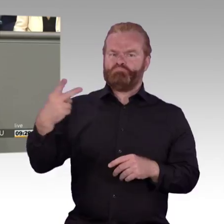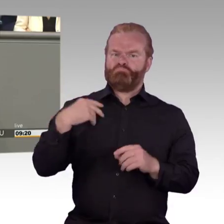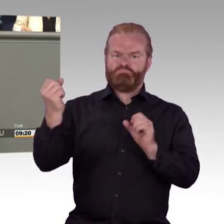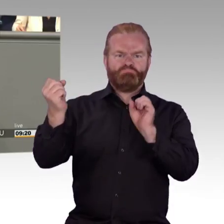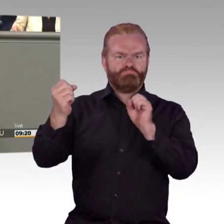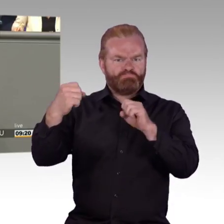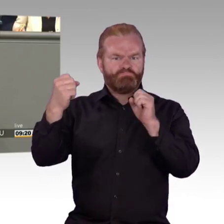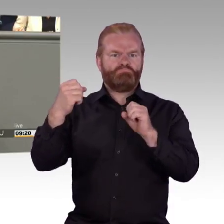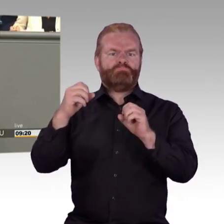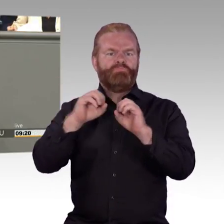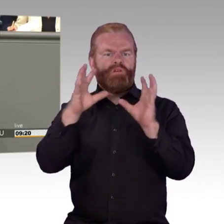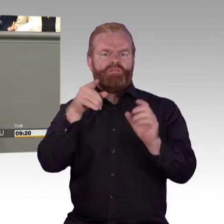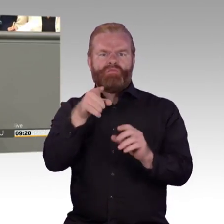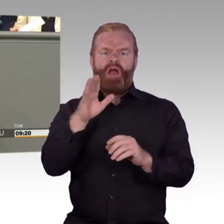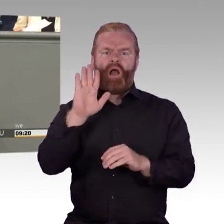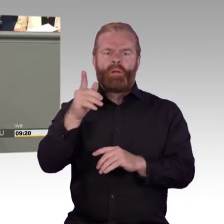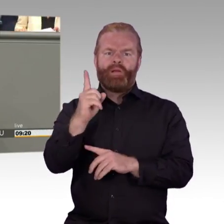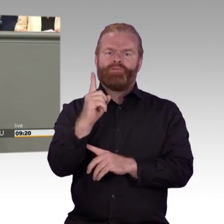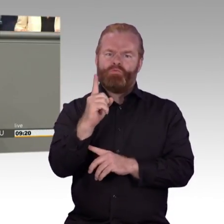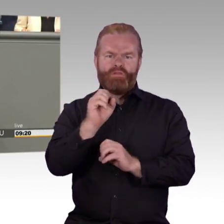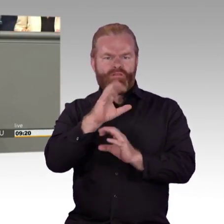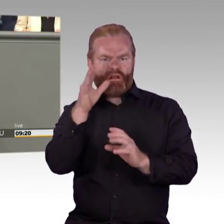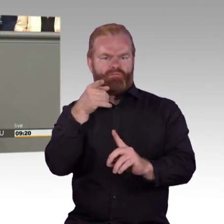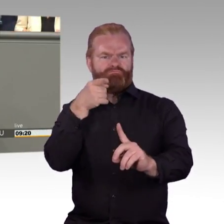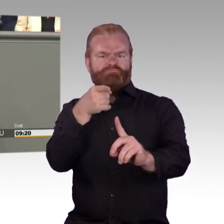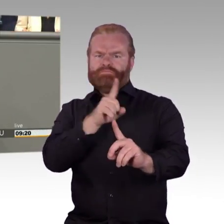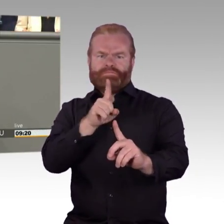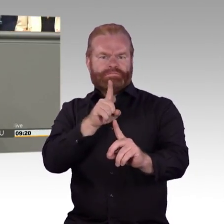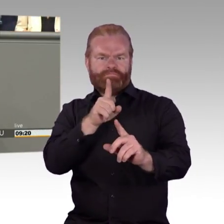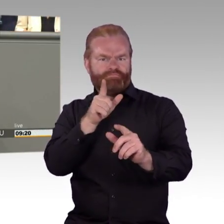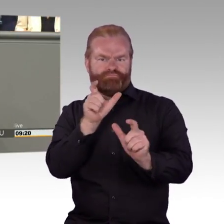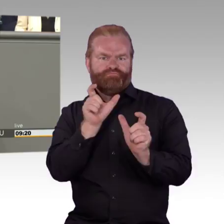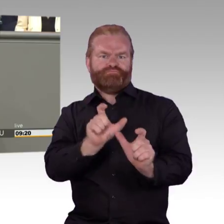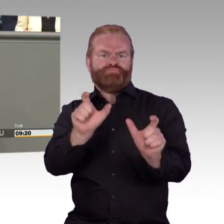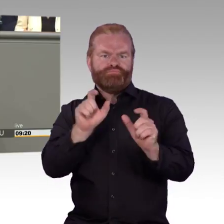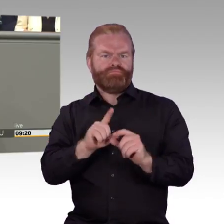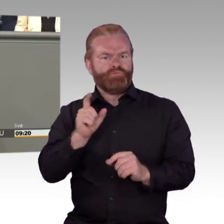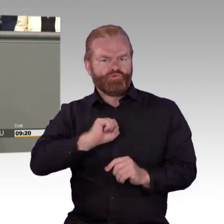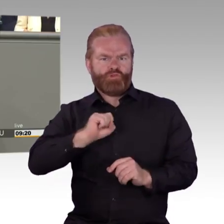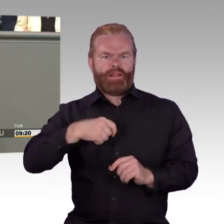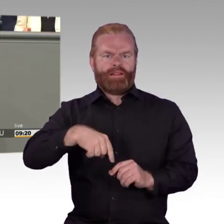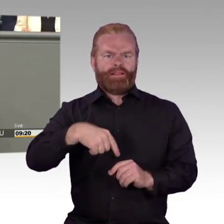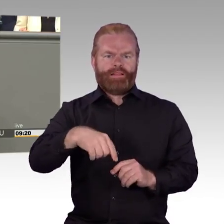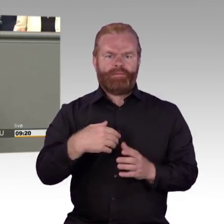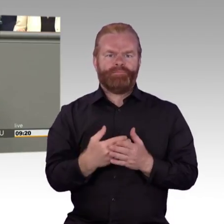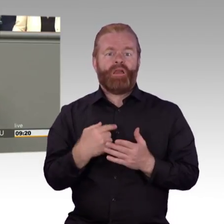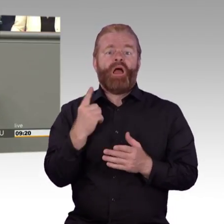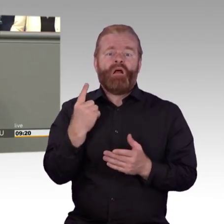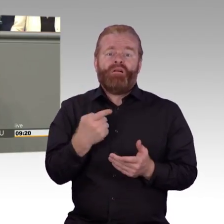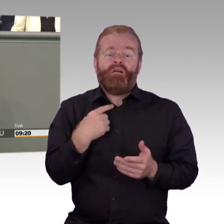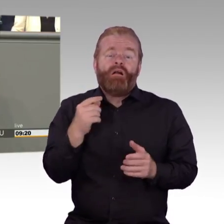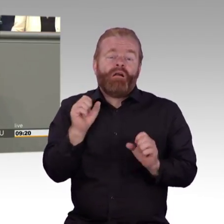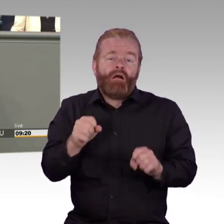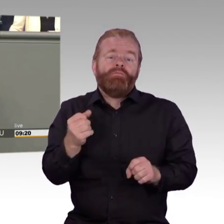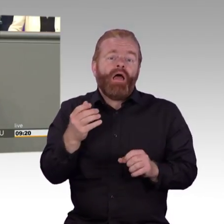erste Soforthilfe gegen unberechtigte Abmahnungen, gegen Verstöße im Bereich Datenschutzgrundverordnung beschließen können. Und das wäre